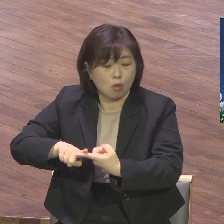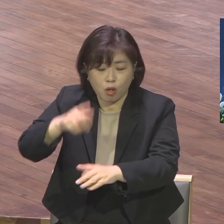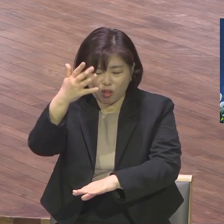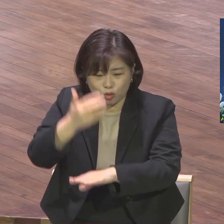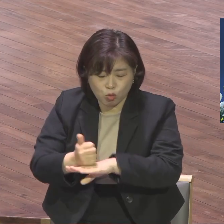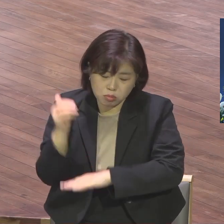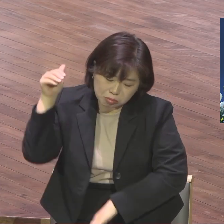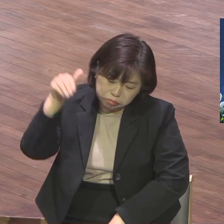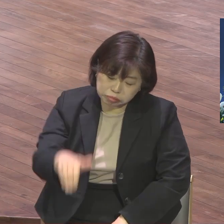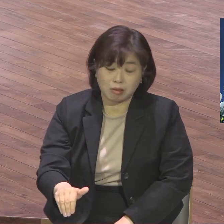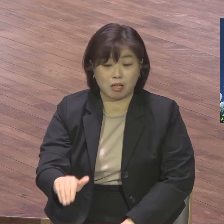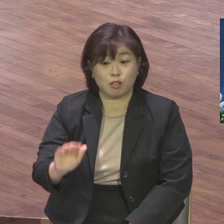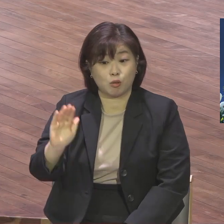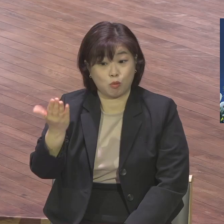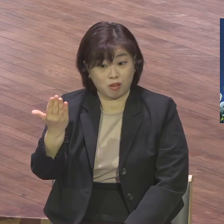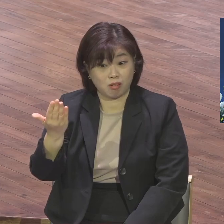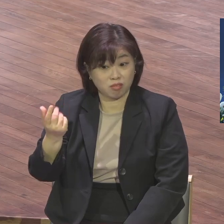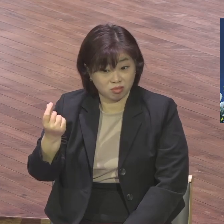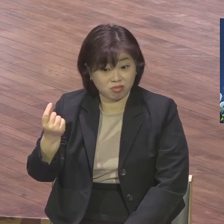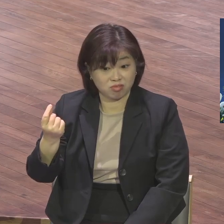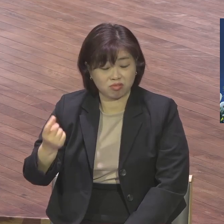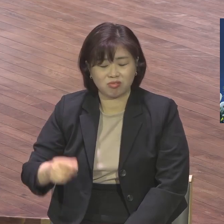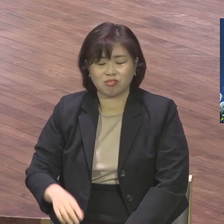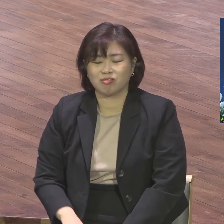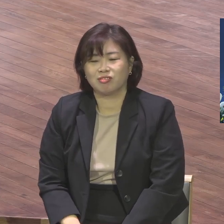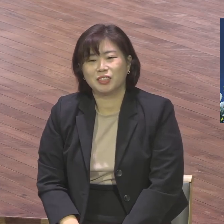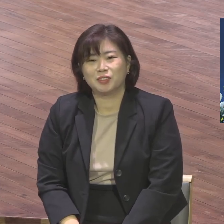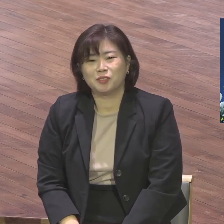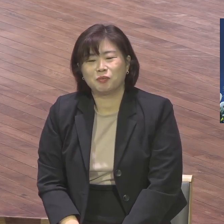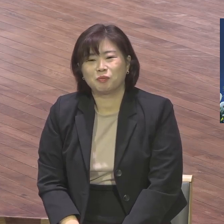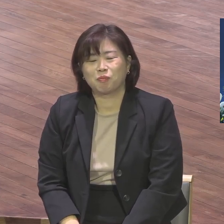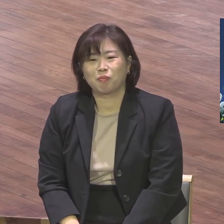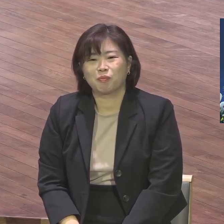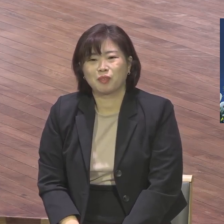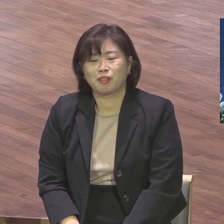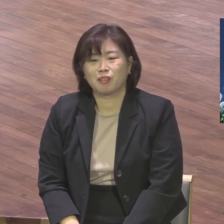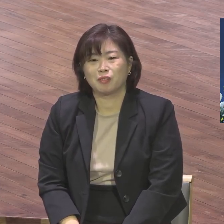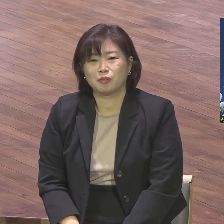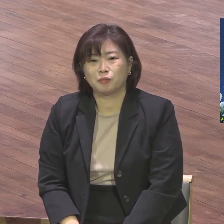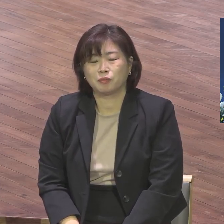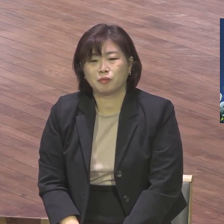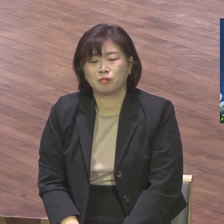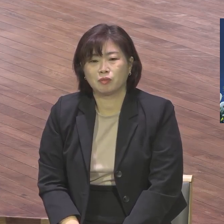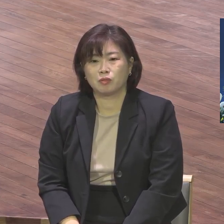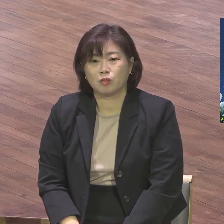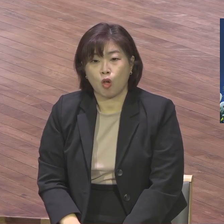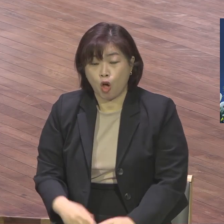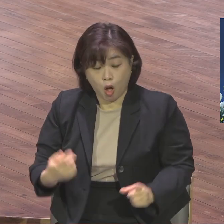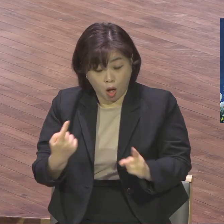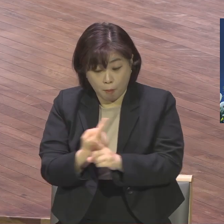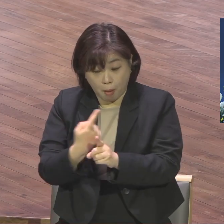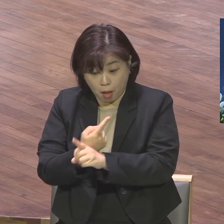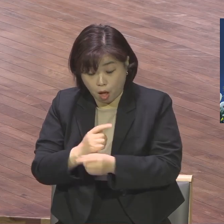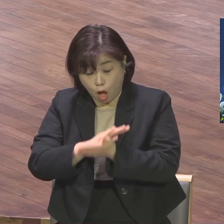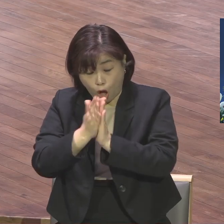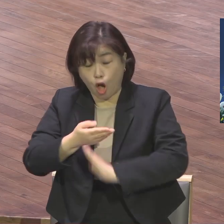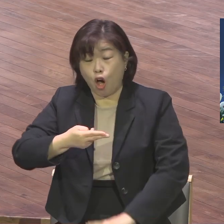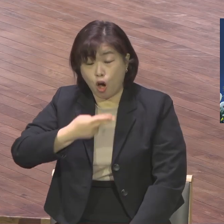퇴보. 퇴보한다고요. 부정적인 여파가 계속됩니다. 오늘